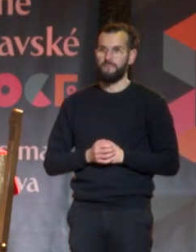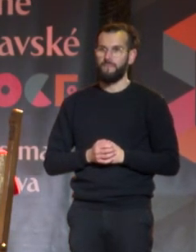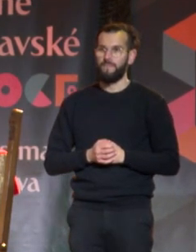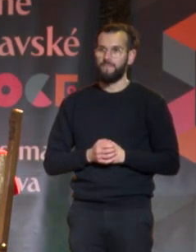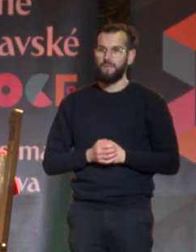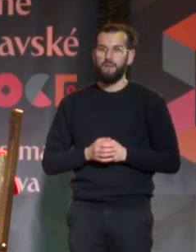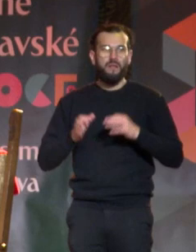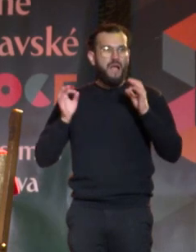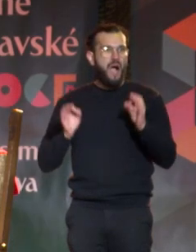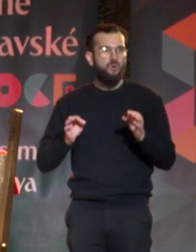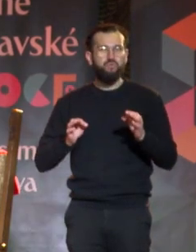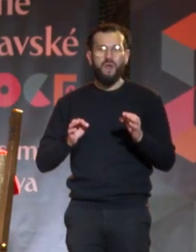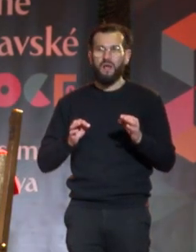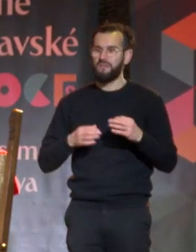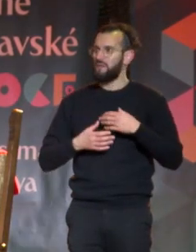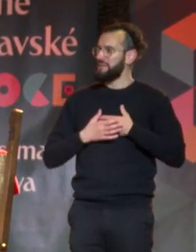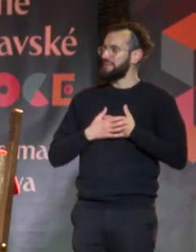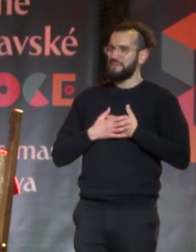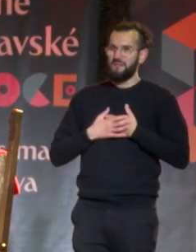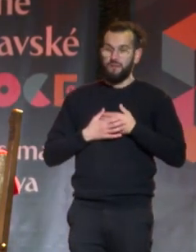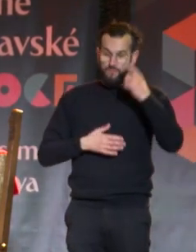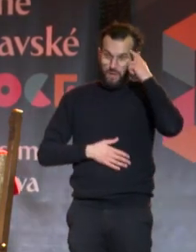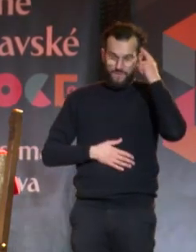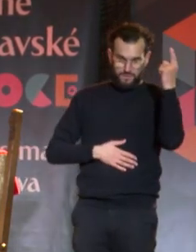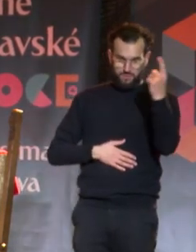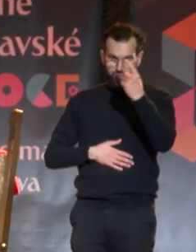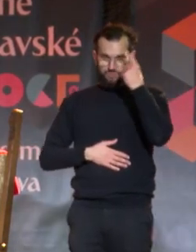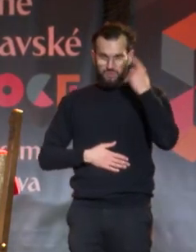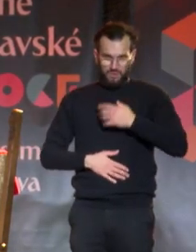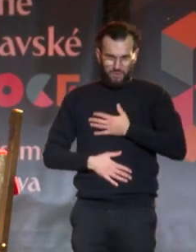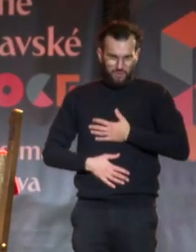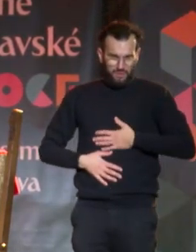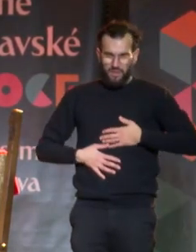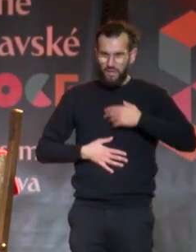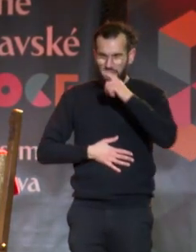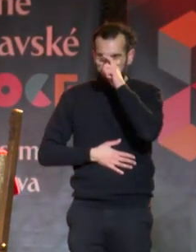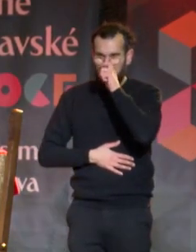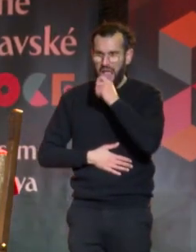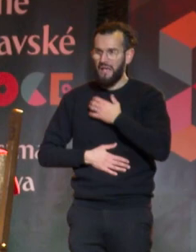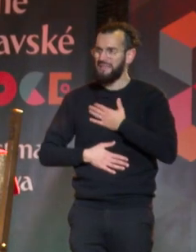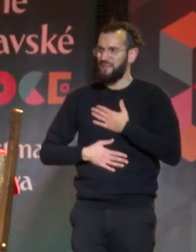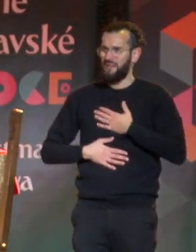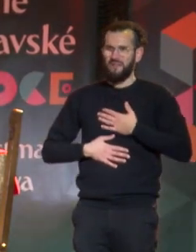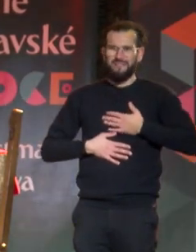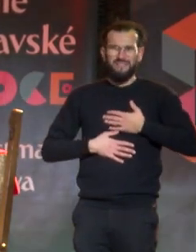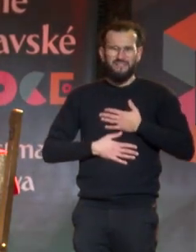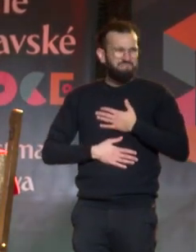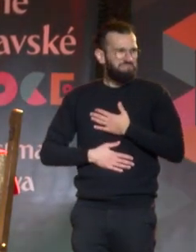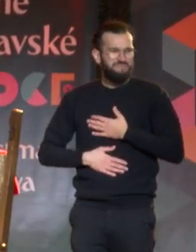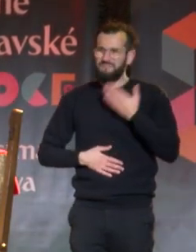Zaklapne sa to vo mne a potom sa mi rozkrúti hlava a zdvihne žalúdok. Neviem povedať, čím to presne